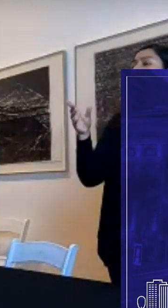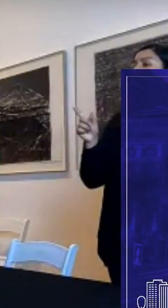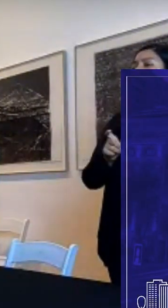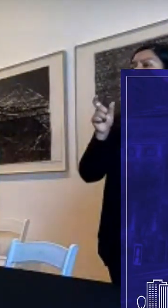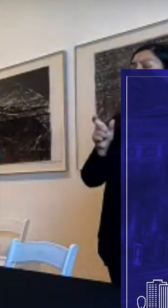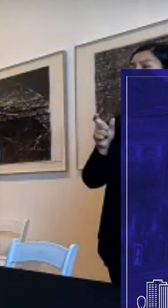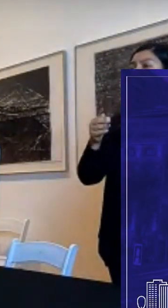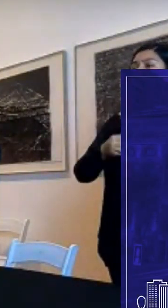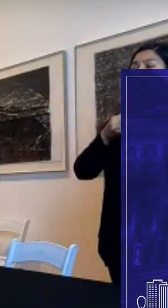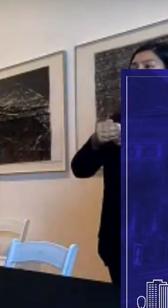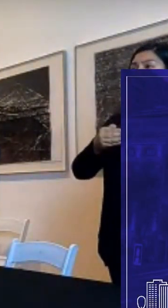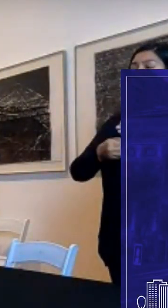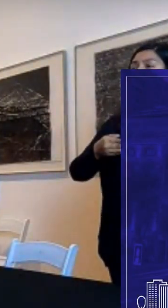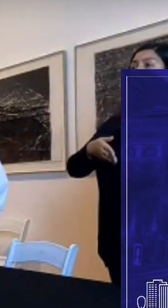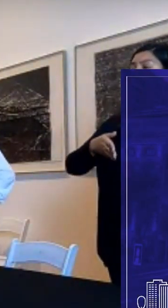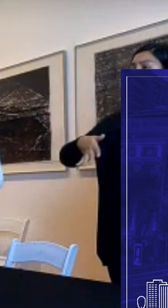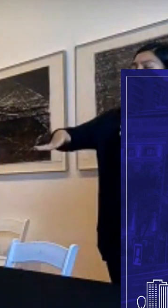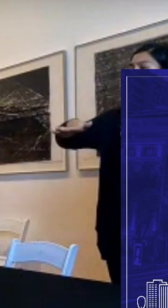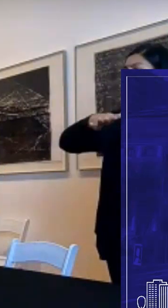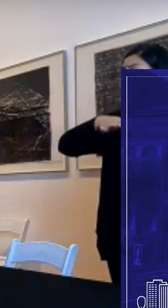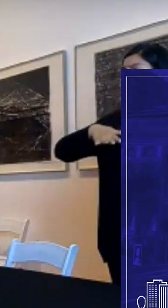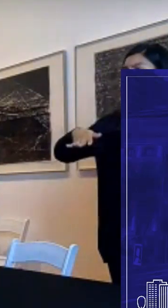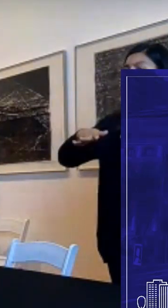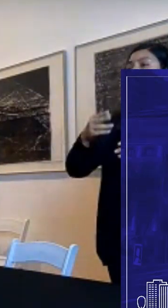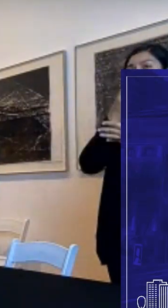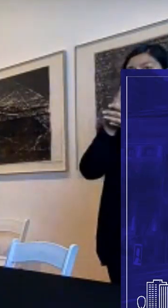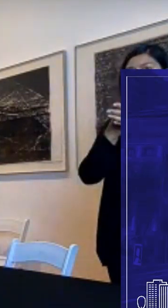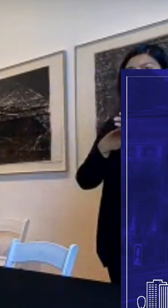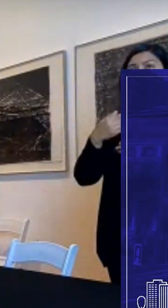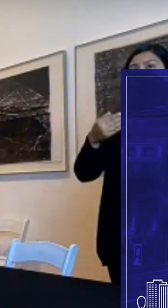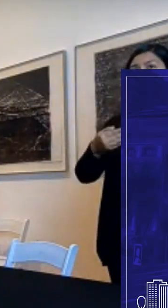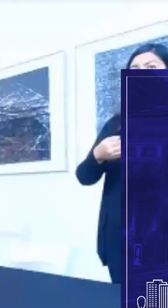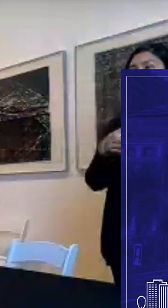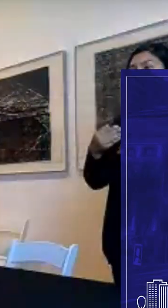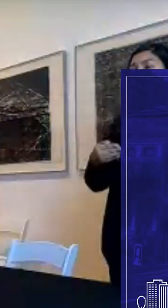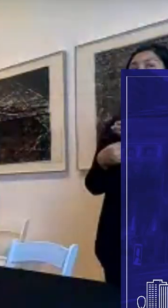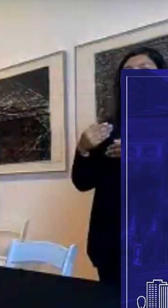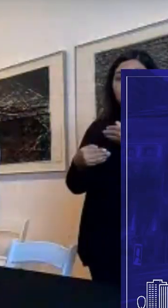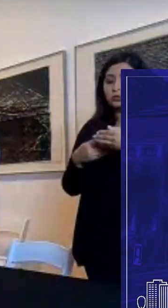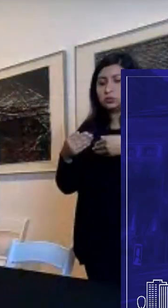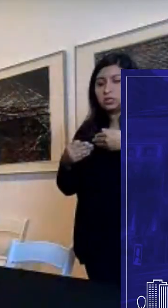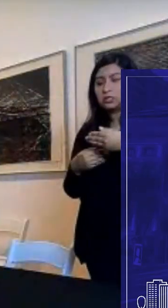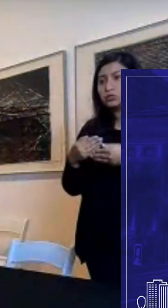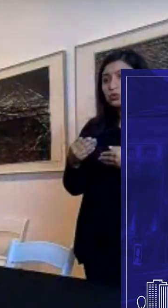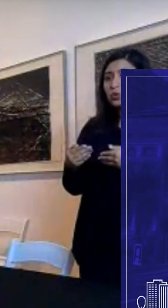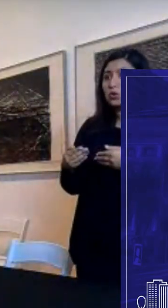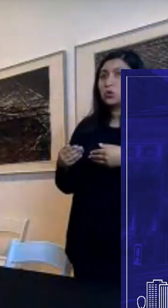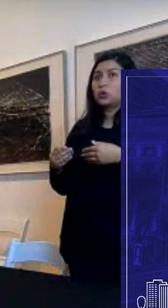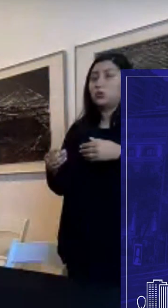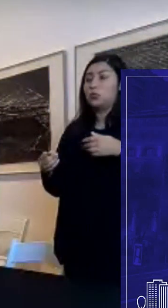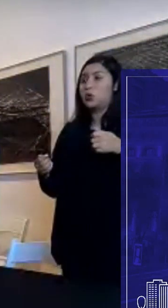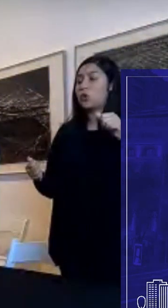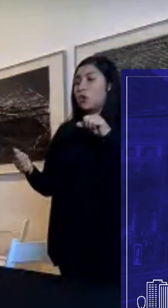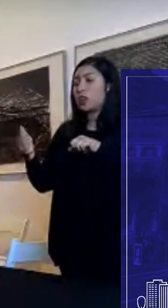desde hace mucho rato, pero particularmente en este proceso más reciente que tiene que ver con el laboratorio